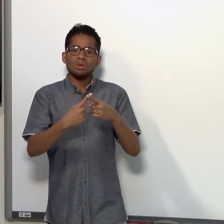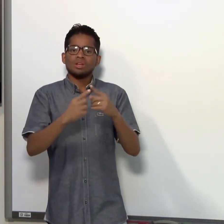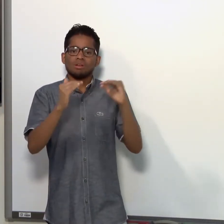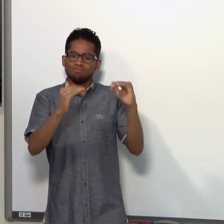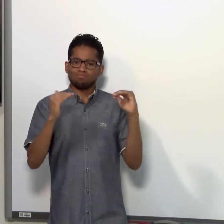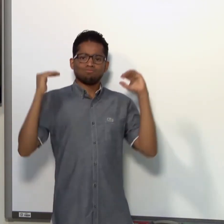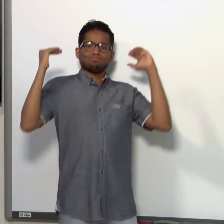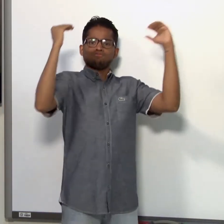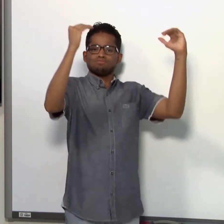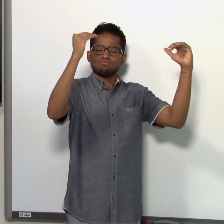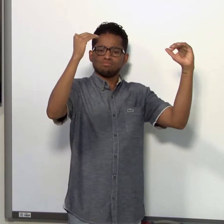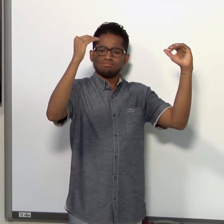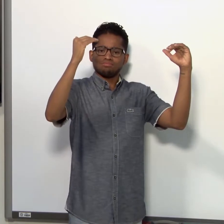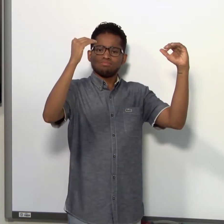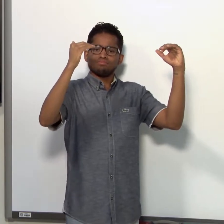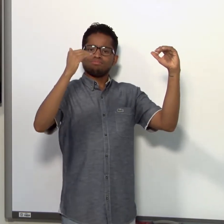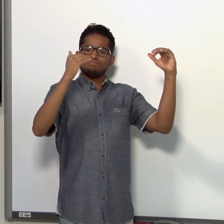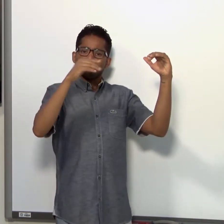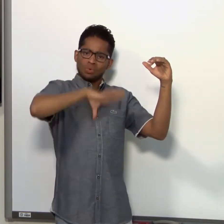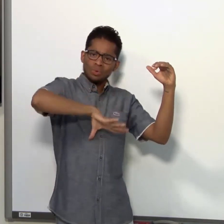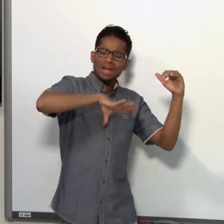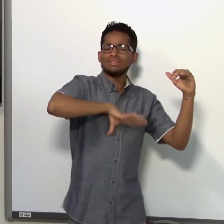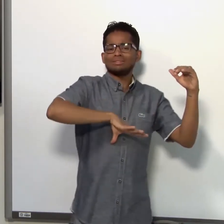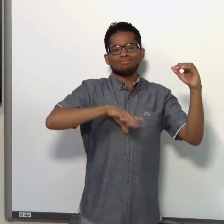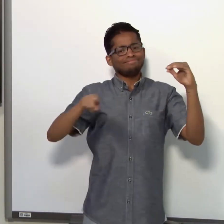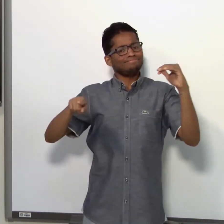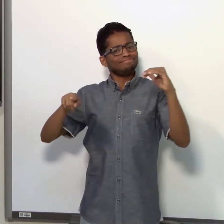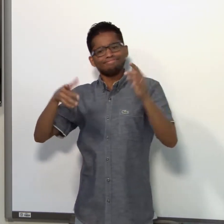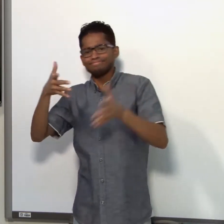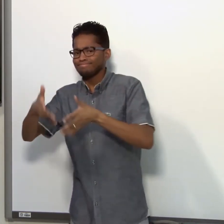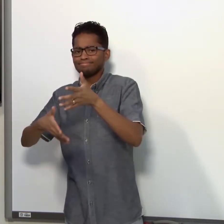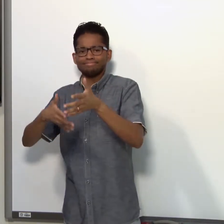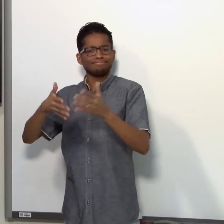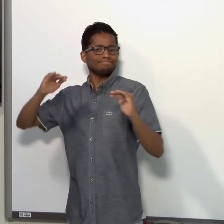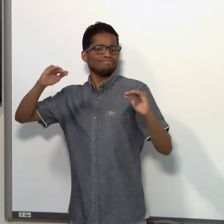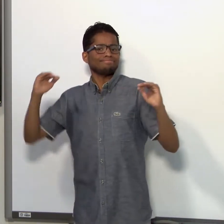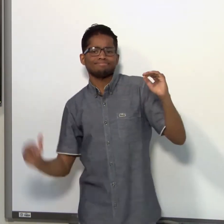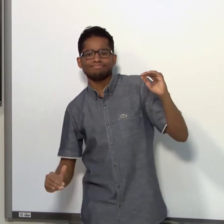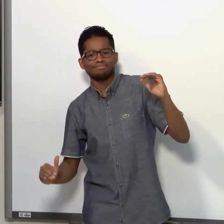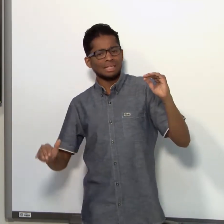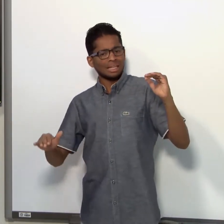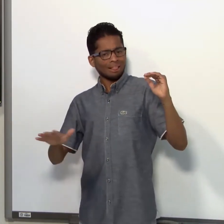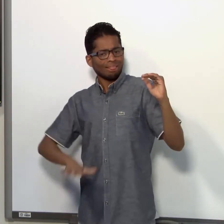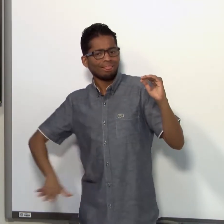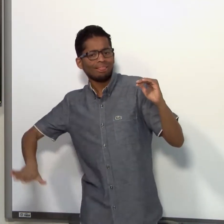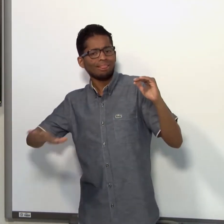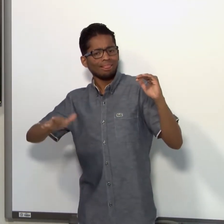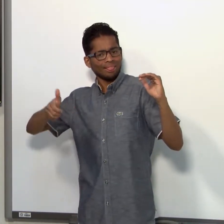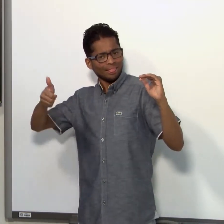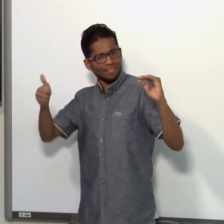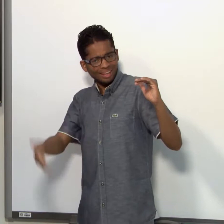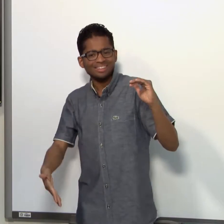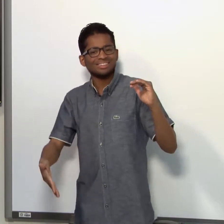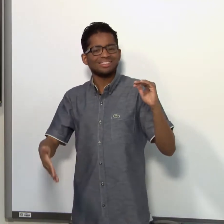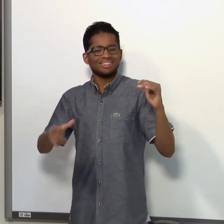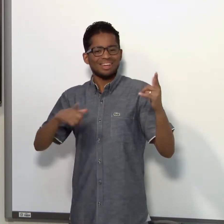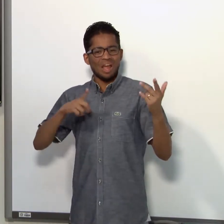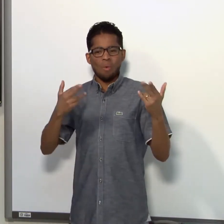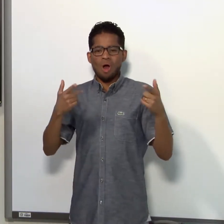não é efetivado, uma vez que a língua portuguesa ainda é superior à língua de sinais. A língua